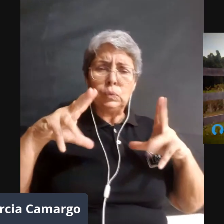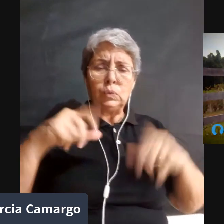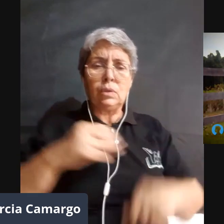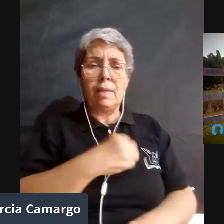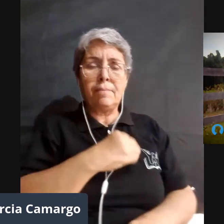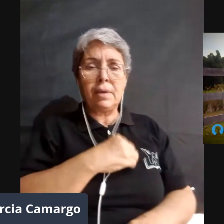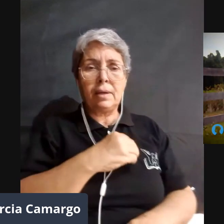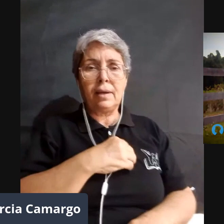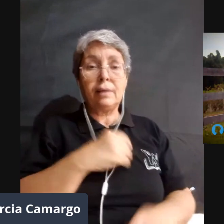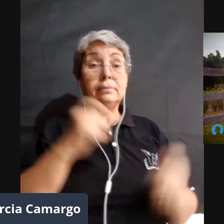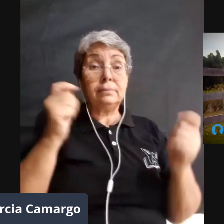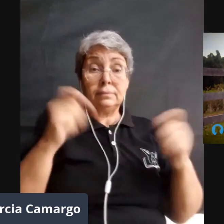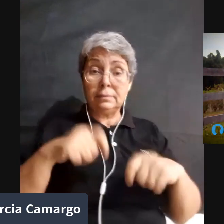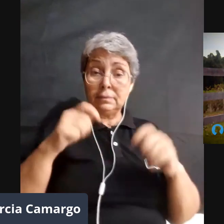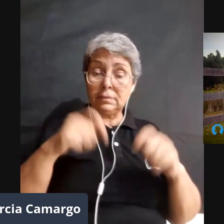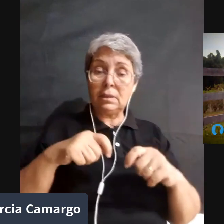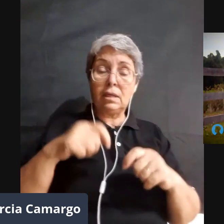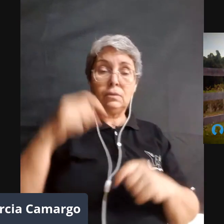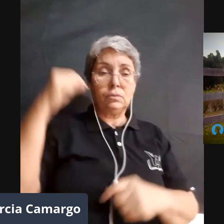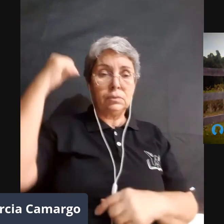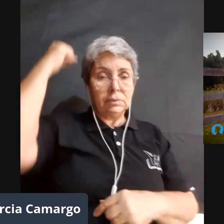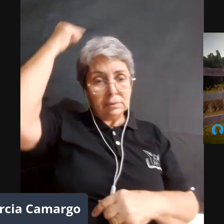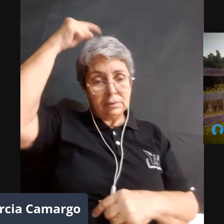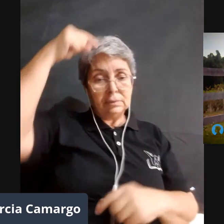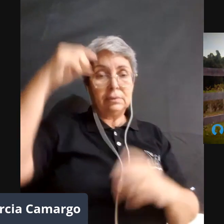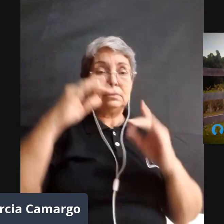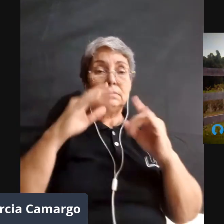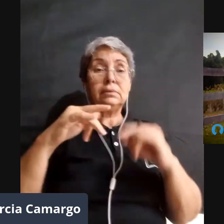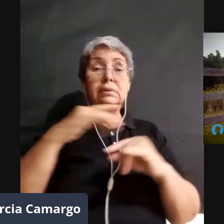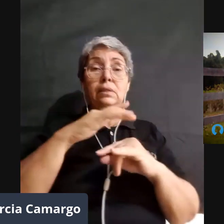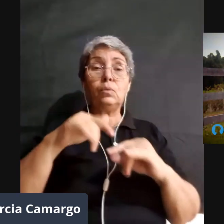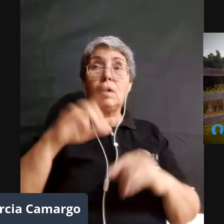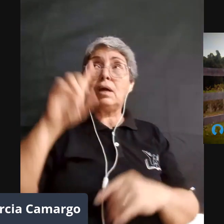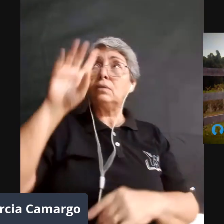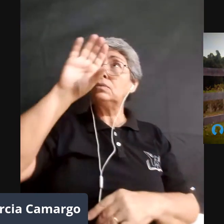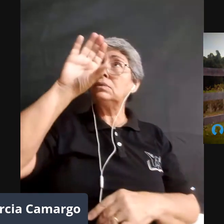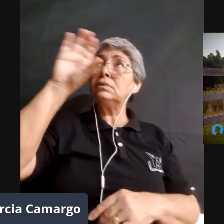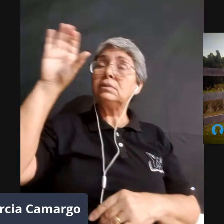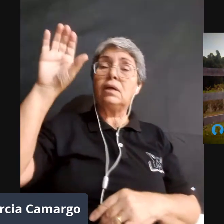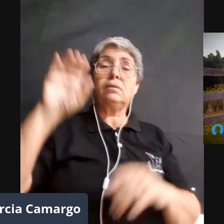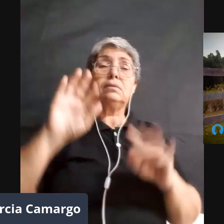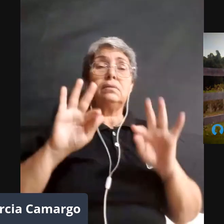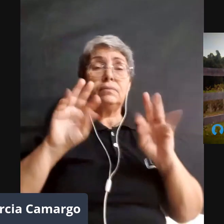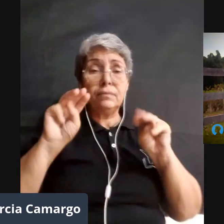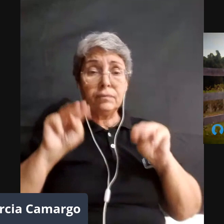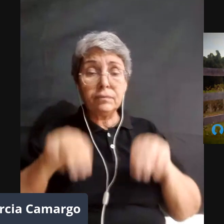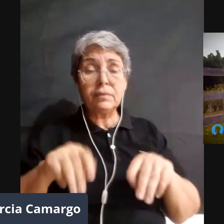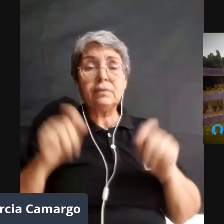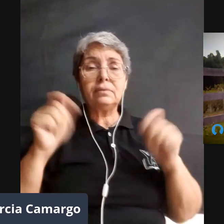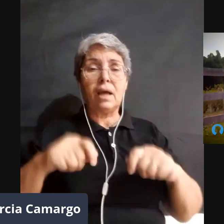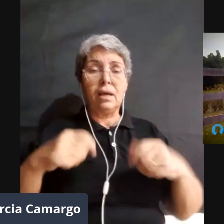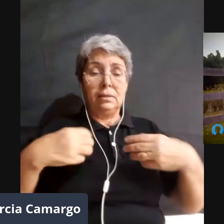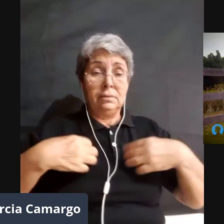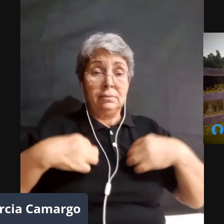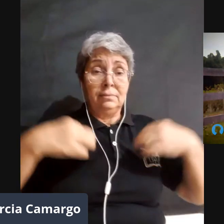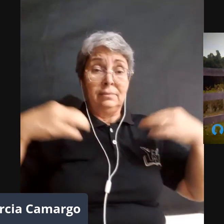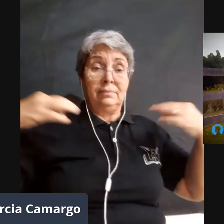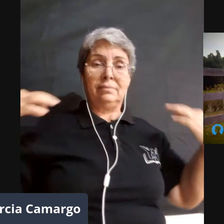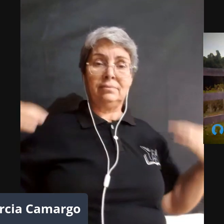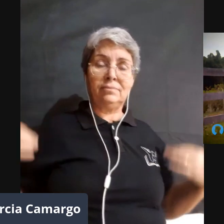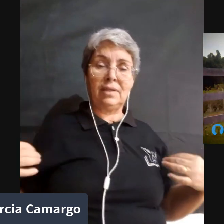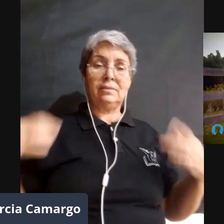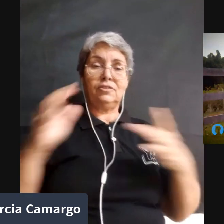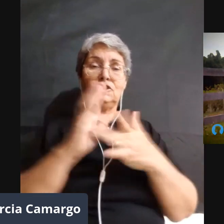da purificação do santuário celestial fosse finalmente terminada. E Jesus então pudesse tirar as vestes sacerdotais e vestir